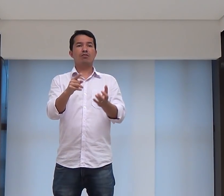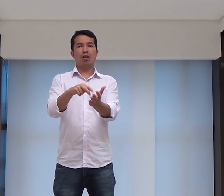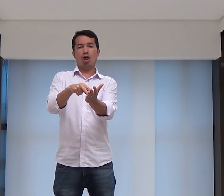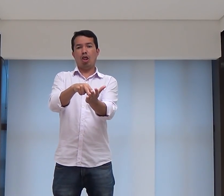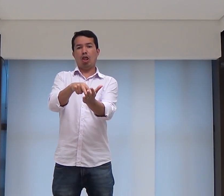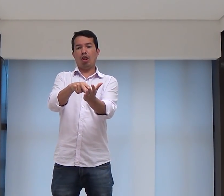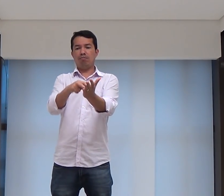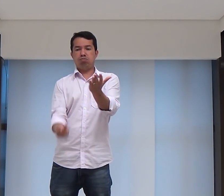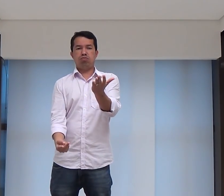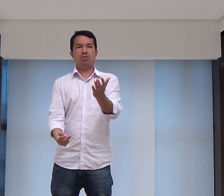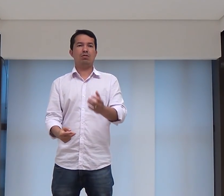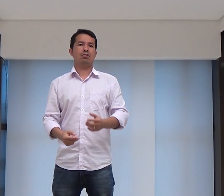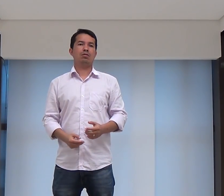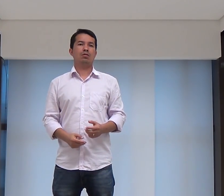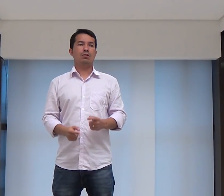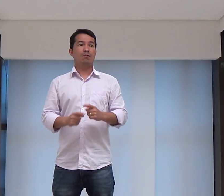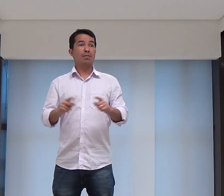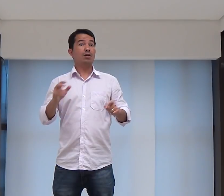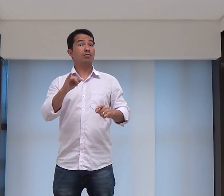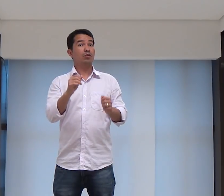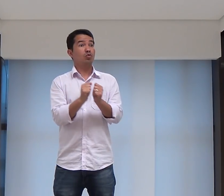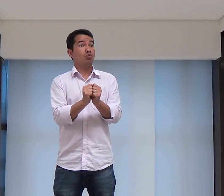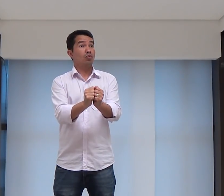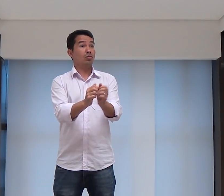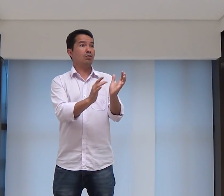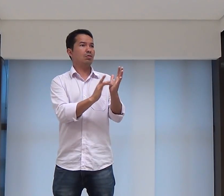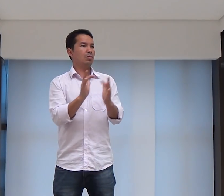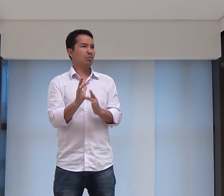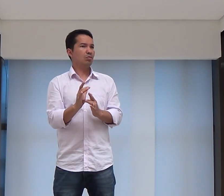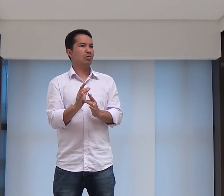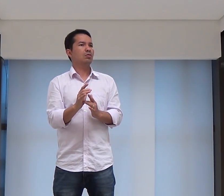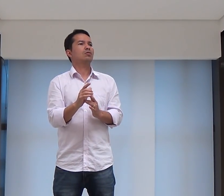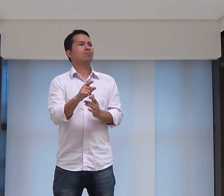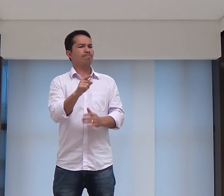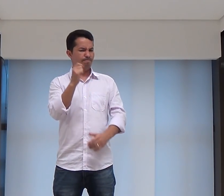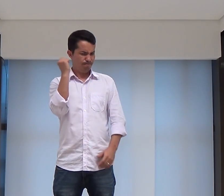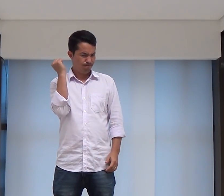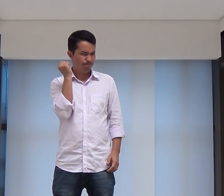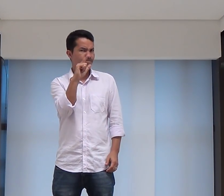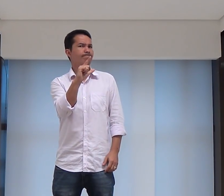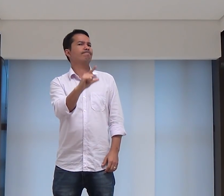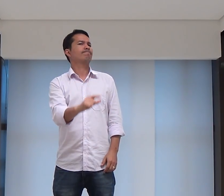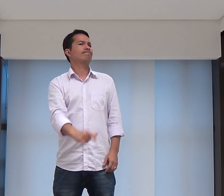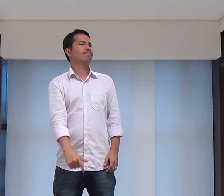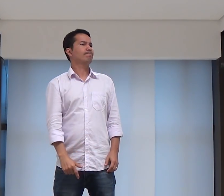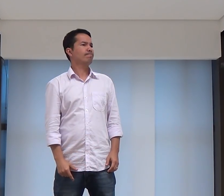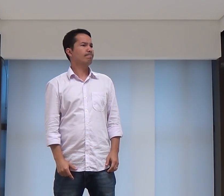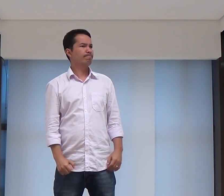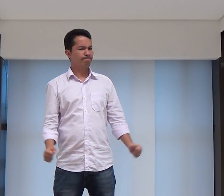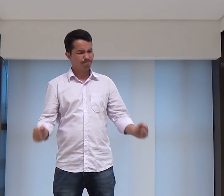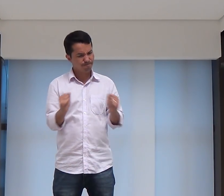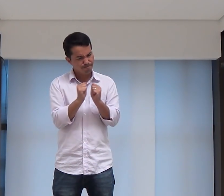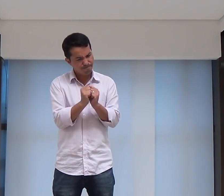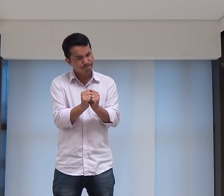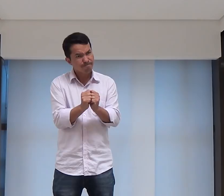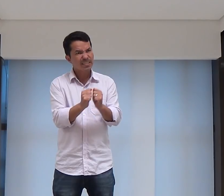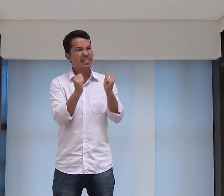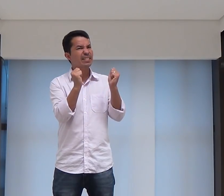persegue. Até que você caia. Mas se você está com Jesus, ele pode te atacar quantas vezes